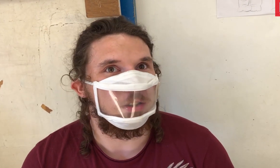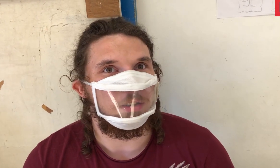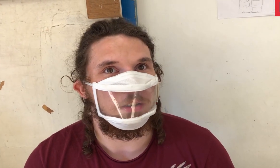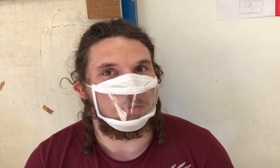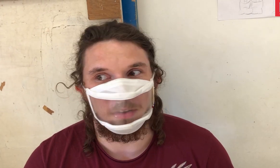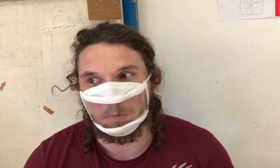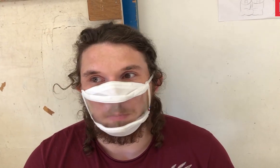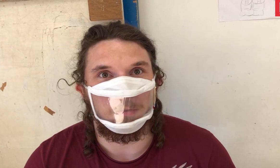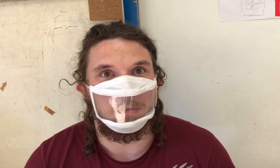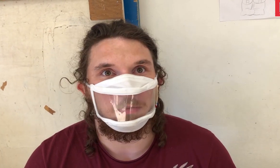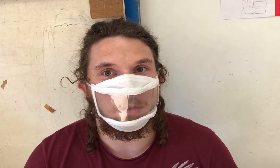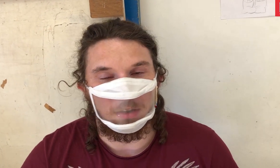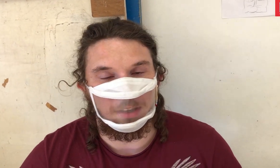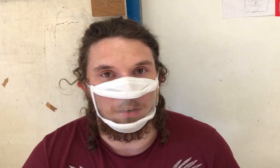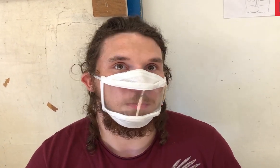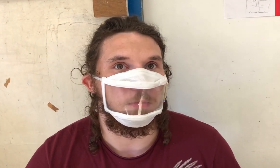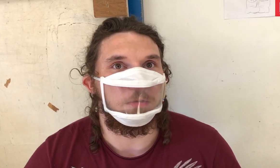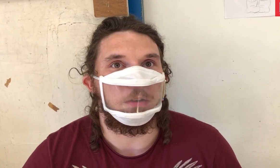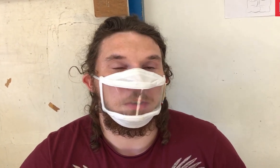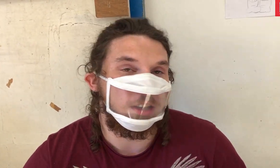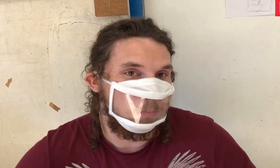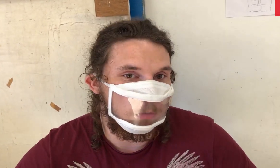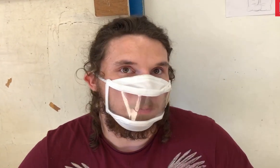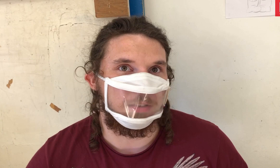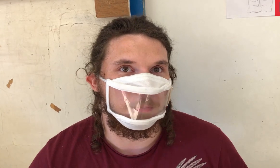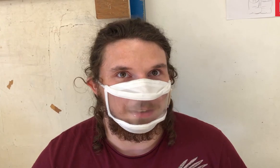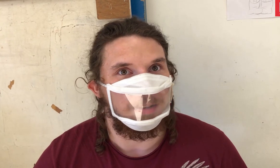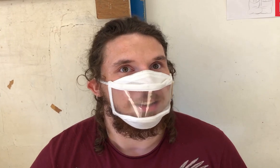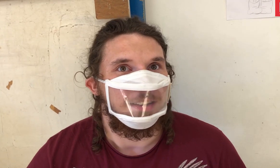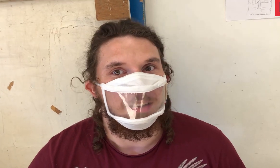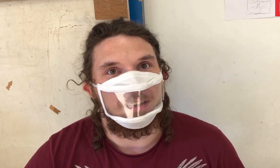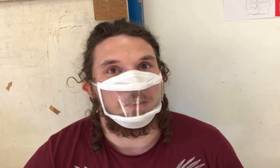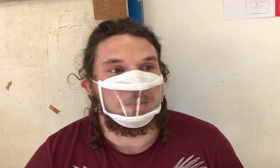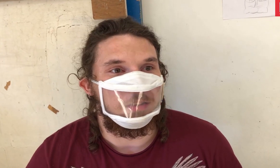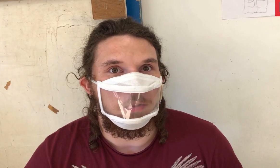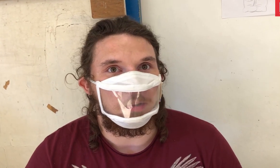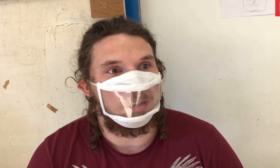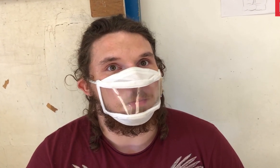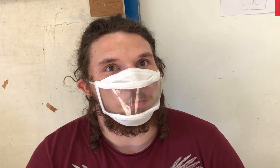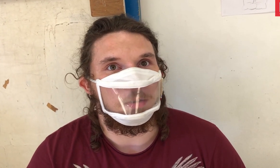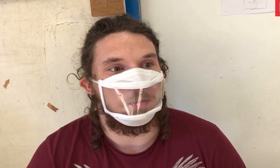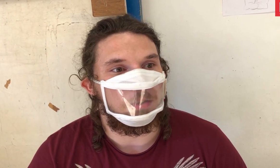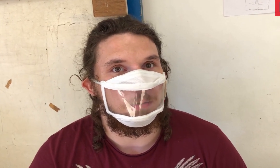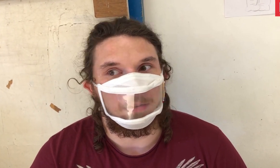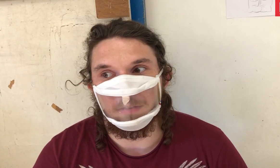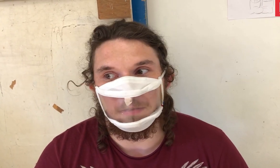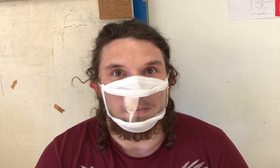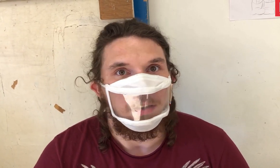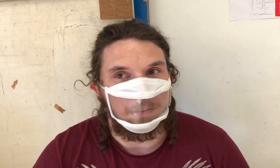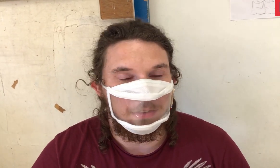je trouve que c'est important de connaître des langues pour pouvoir communiquer avec le plus de personnes possible. Et la langue des signes fait partie, et puis c'est des personnes avec qui on a du